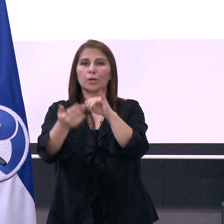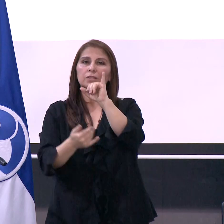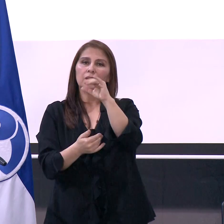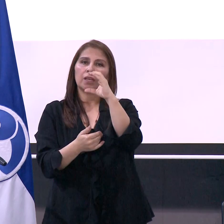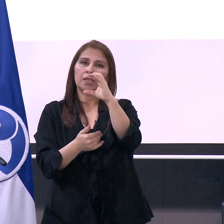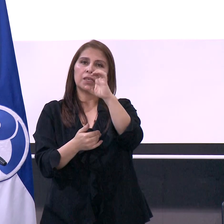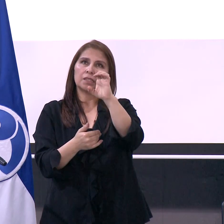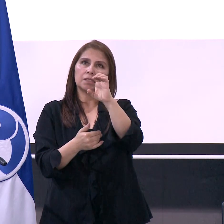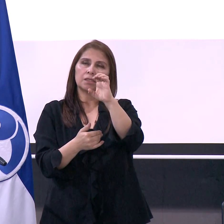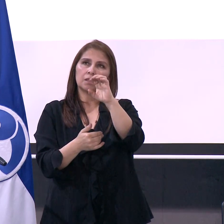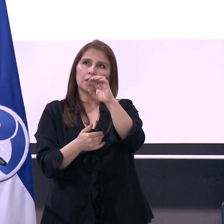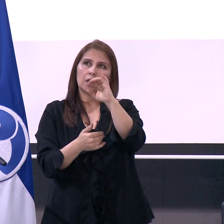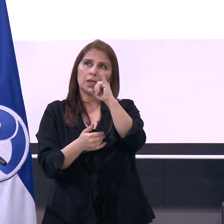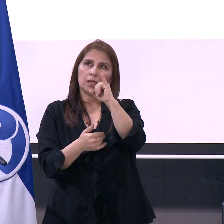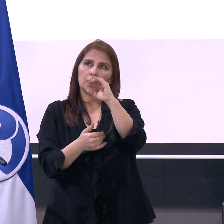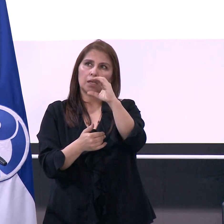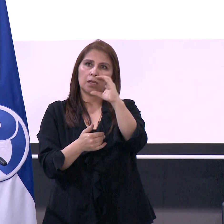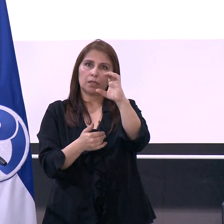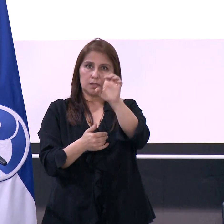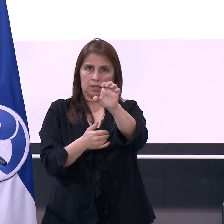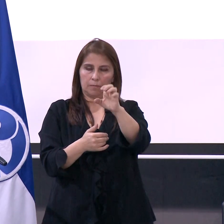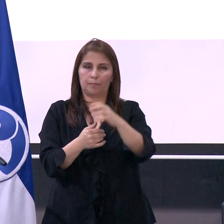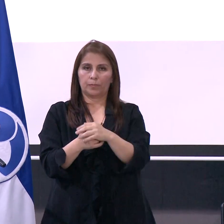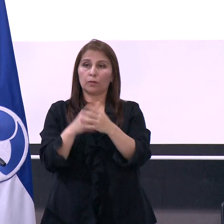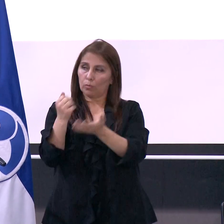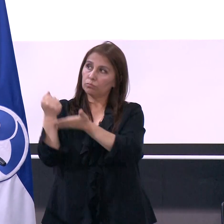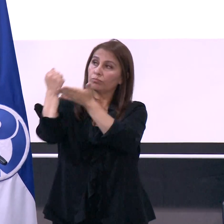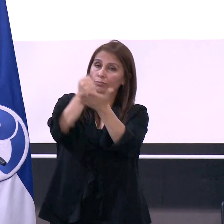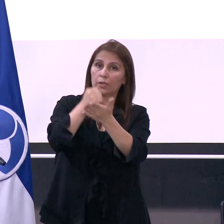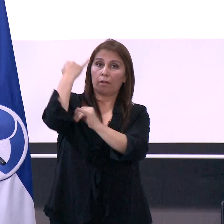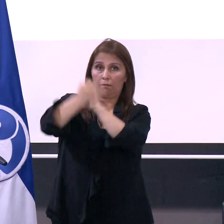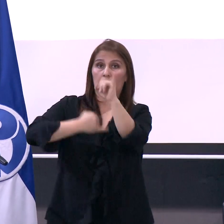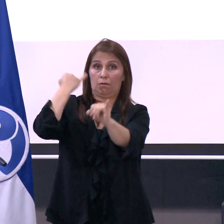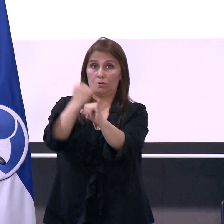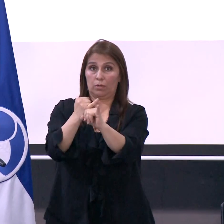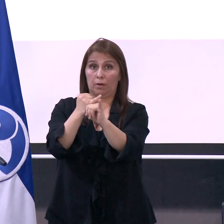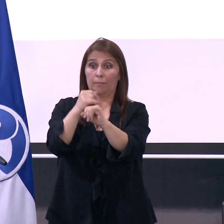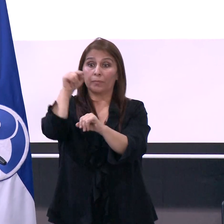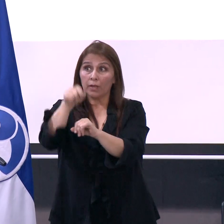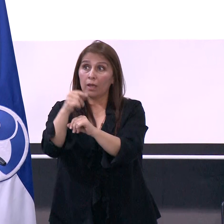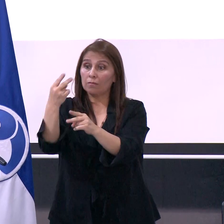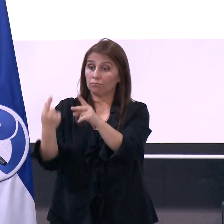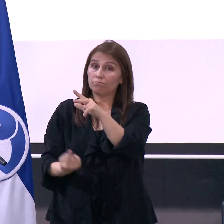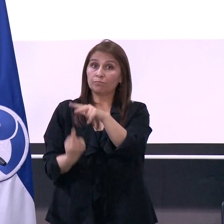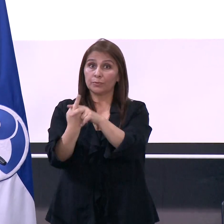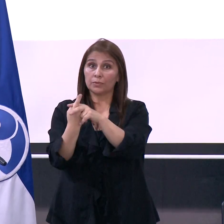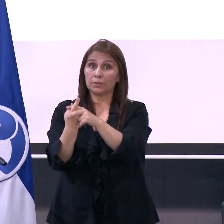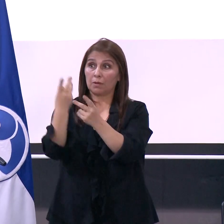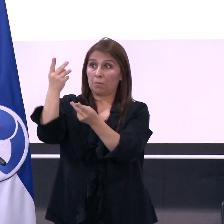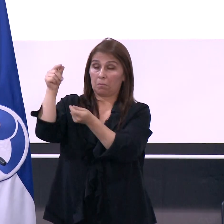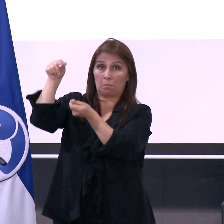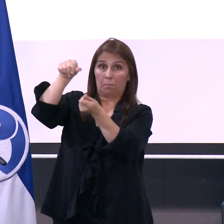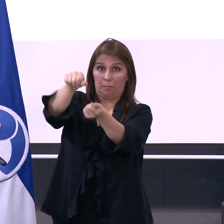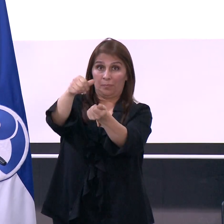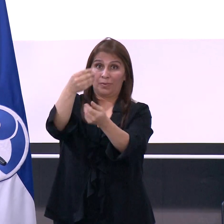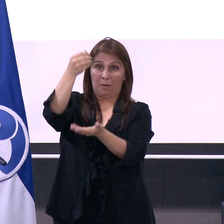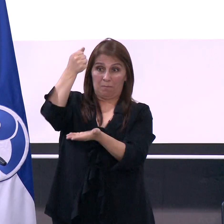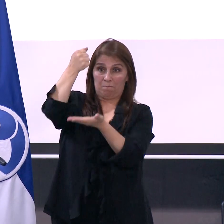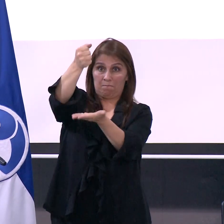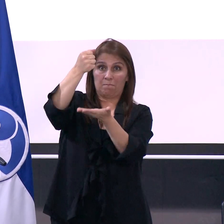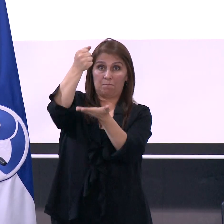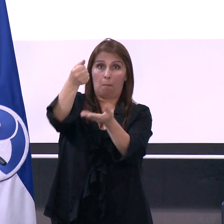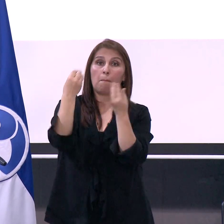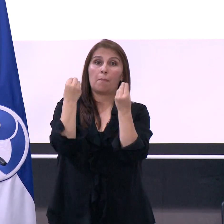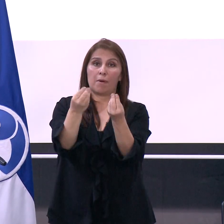con fondos de la nación y de la cooperación internacional y de allí salieron los recursos para comprarle a la caja agraria el